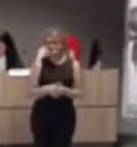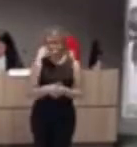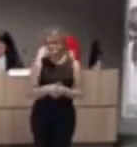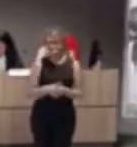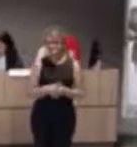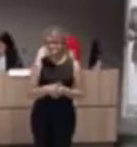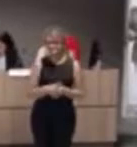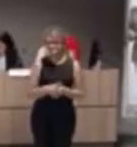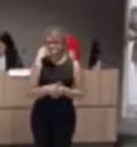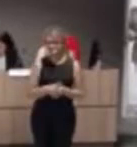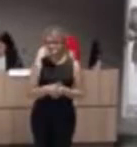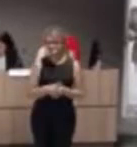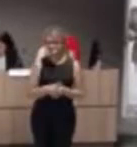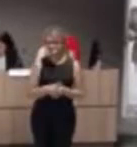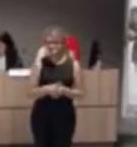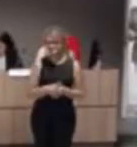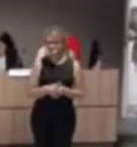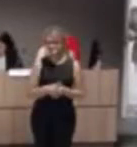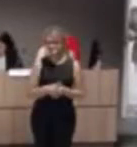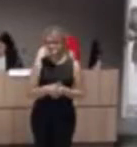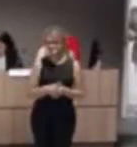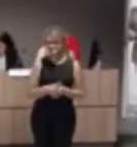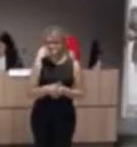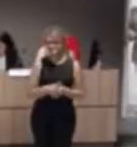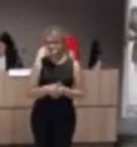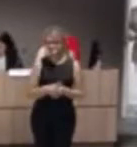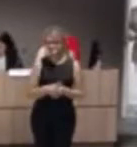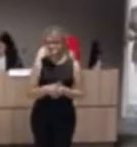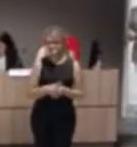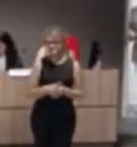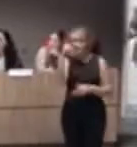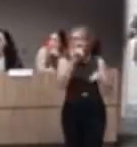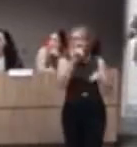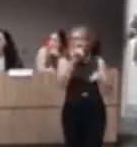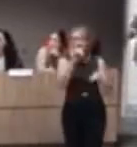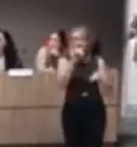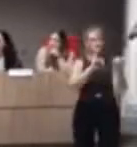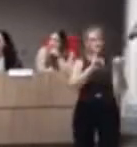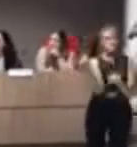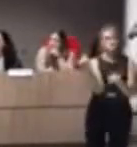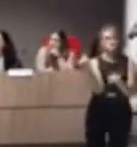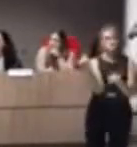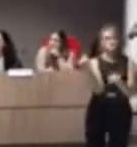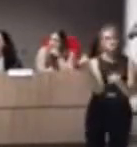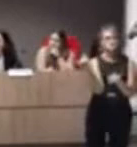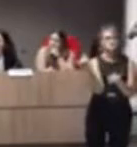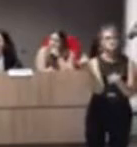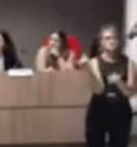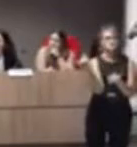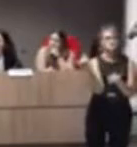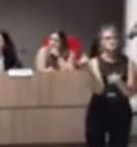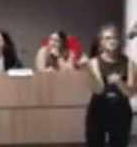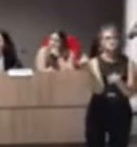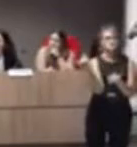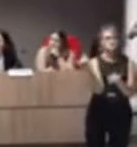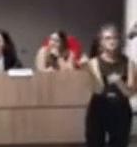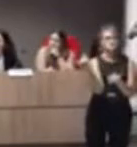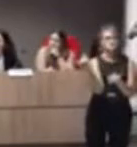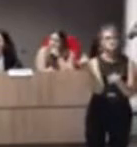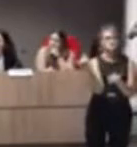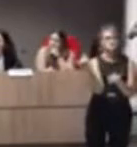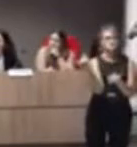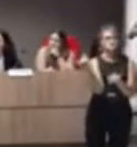instituições. Uma outra informação importante é que 30% dos hospitais inspecionados não tinham alvará sanitário. E